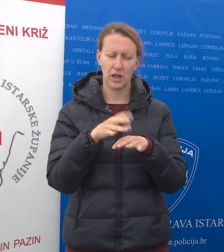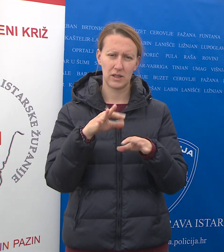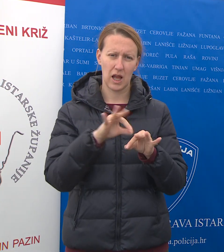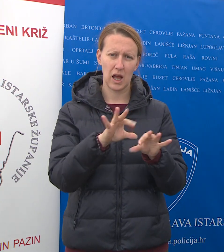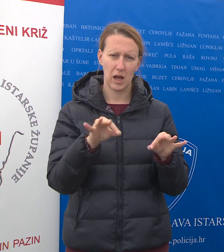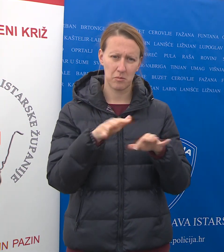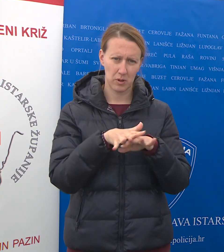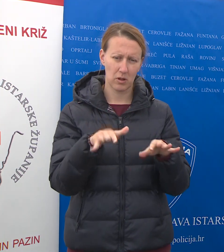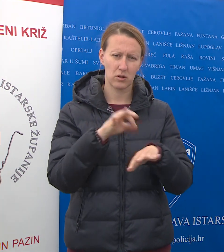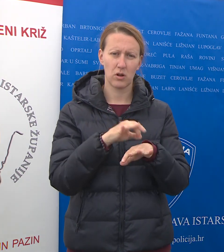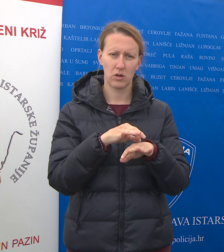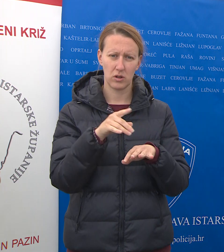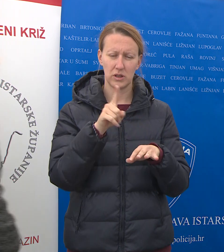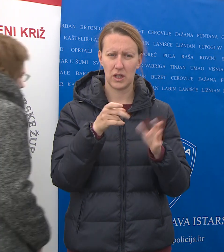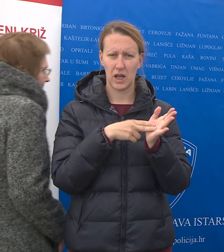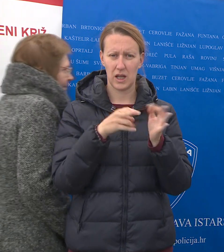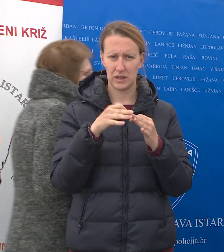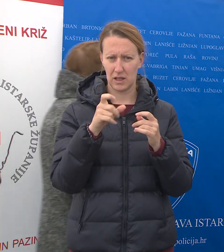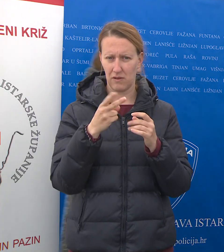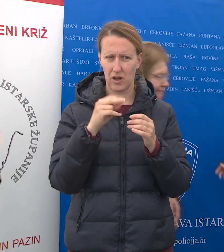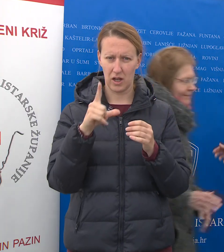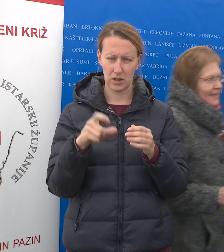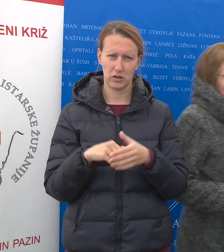za epidemiologiju, doktorici Jasni Valić.